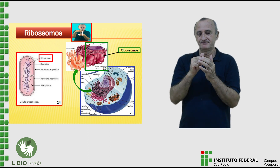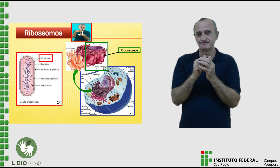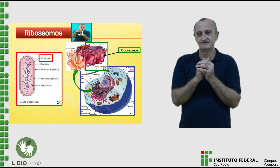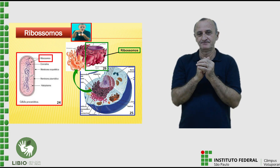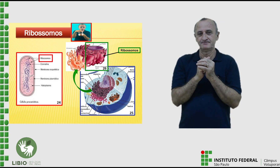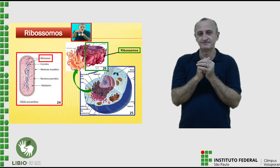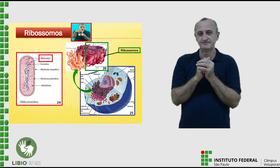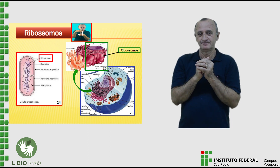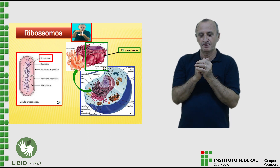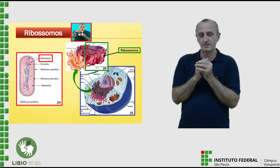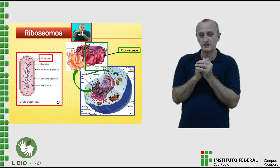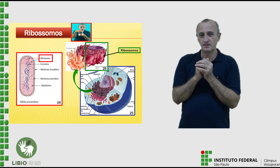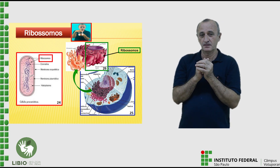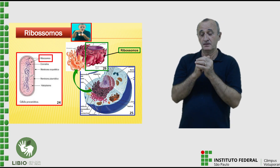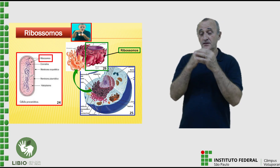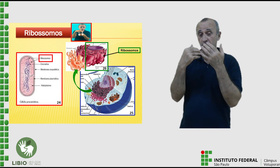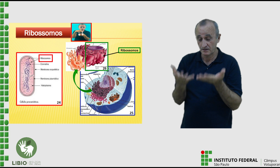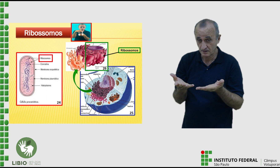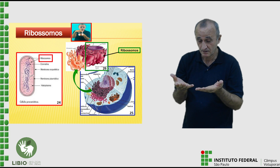ribossomos.